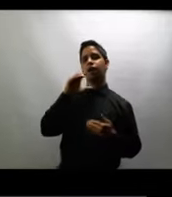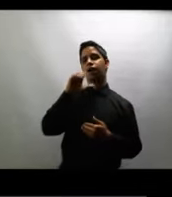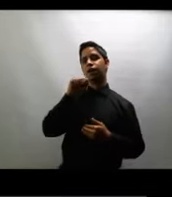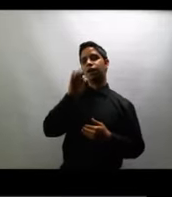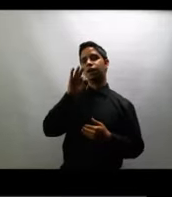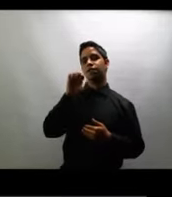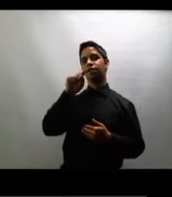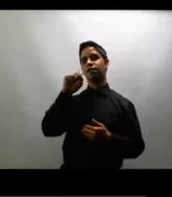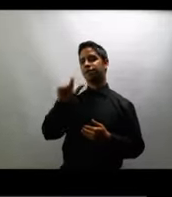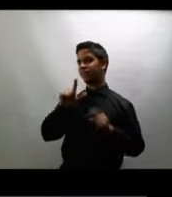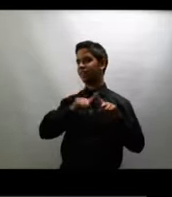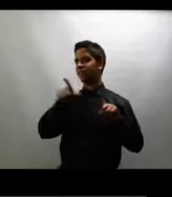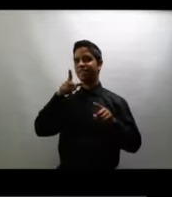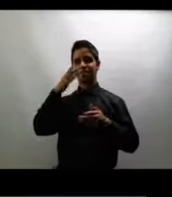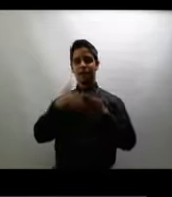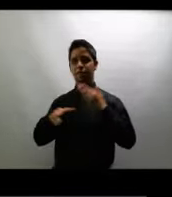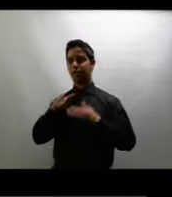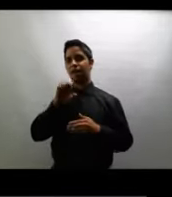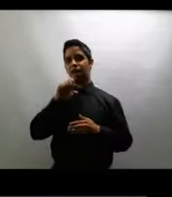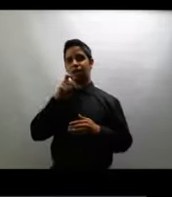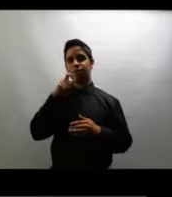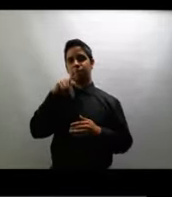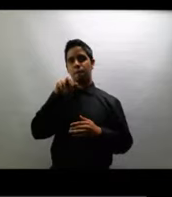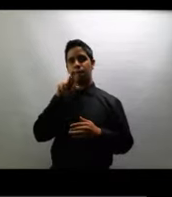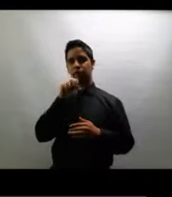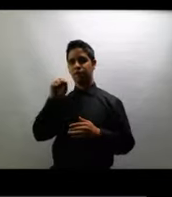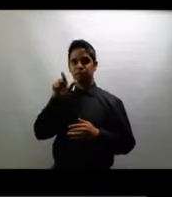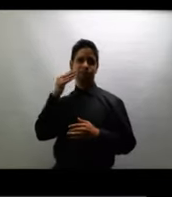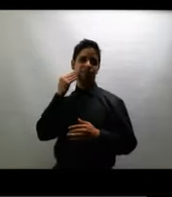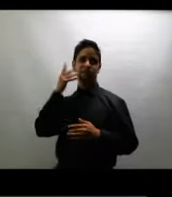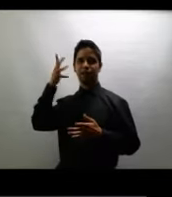Ya verás. Si eres expreso, esa es la que... Venimos ya.